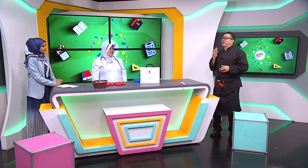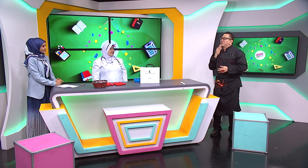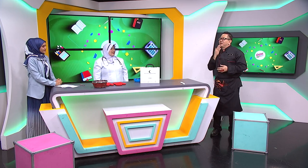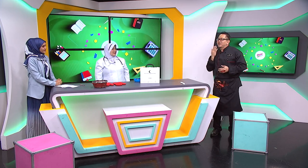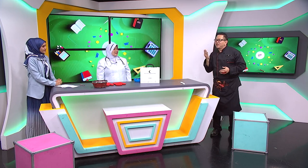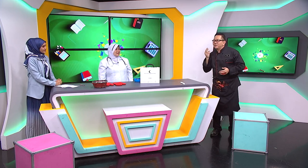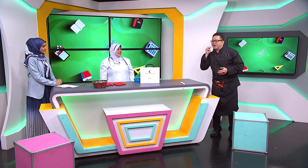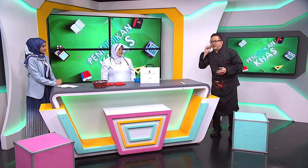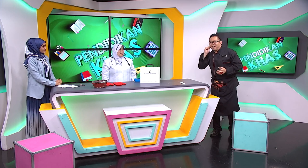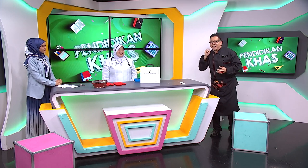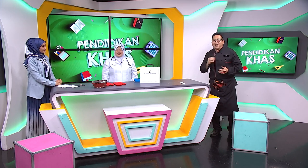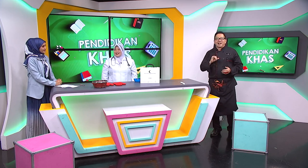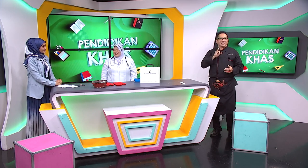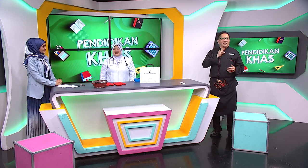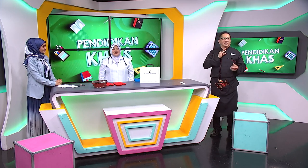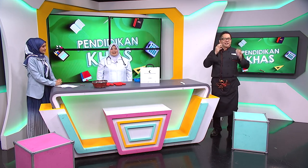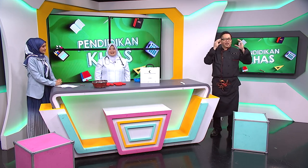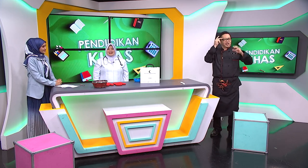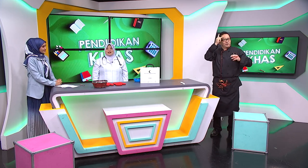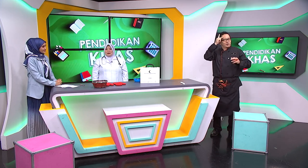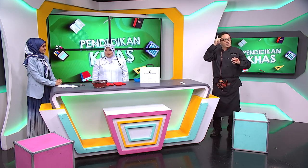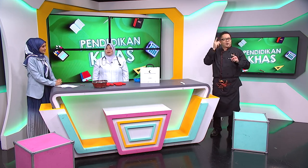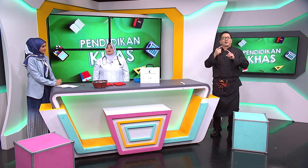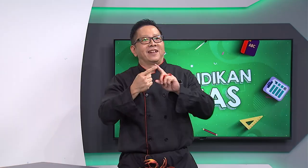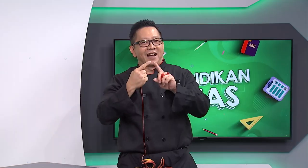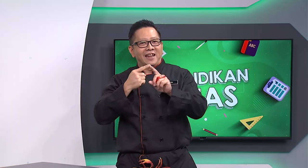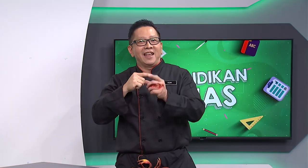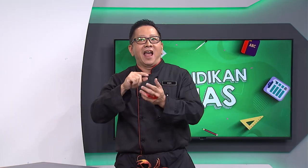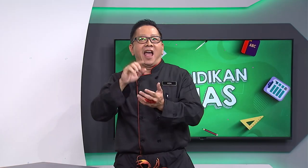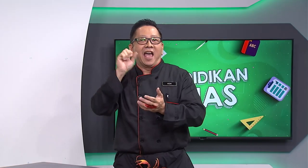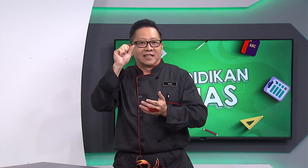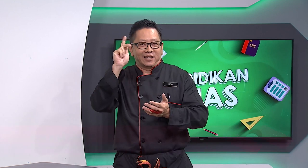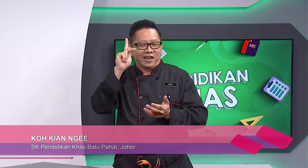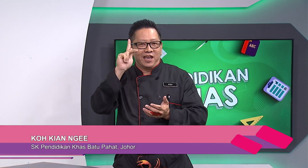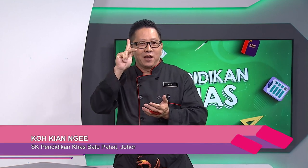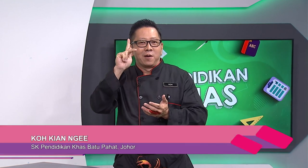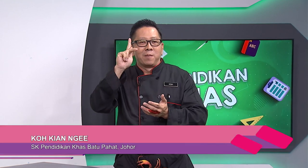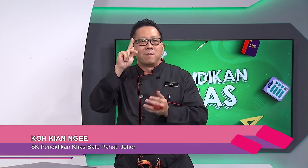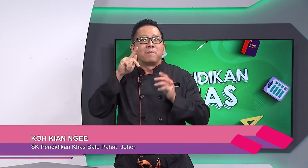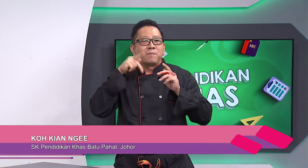Boleh. Terima kasih, Mira. Saya Cikgu Ko dari SK